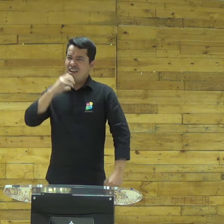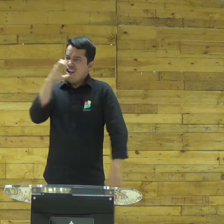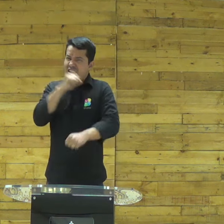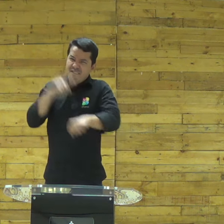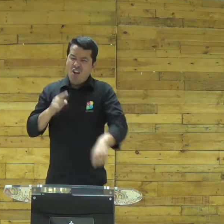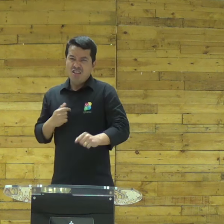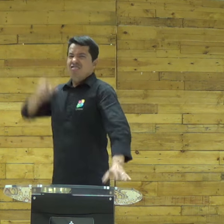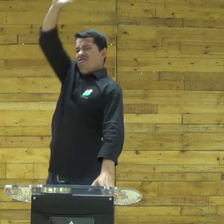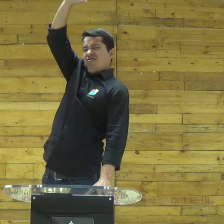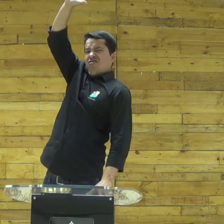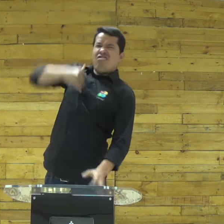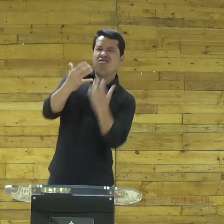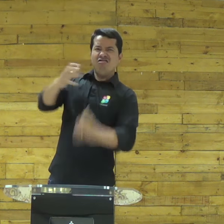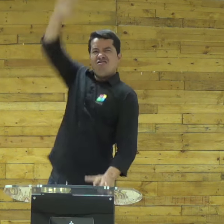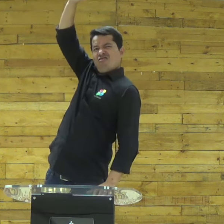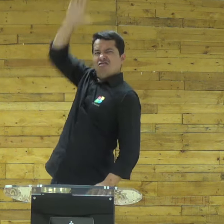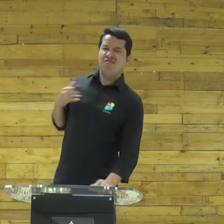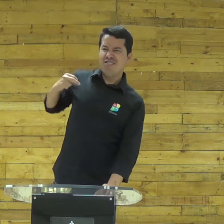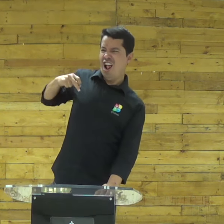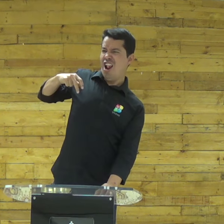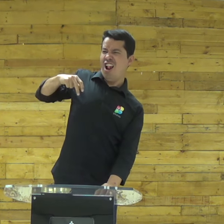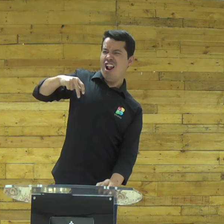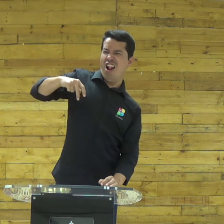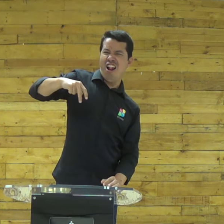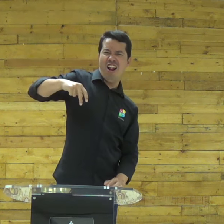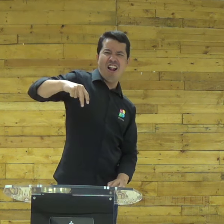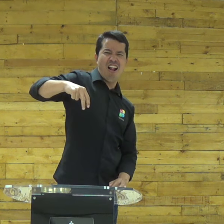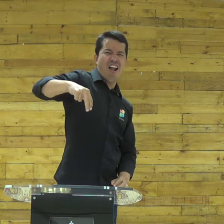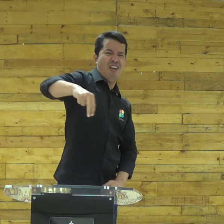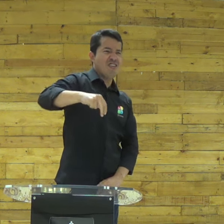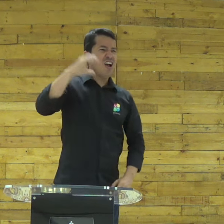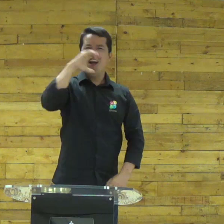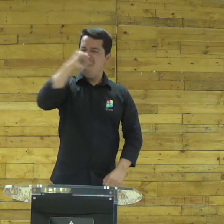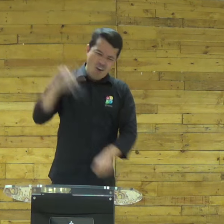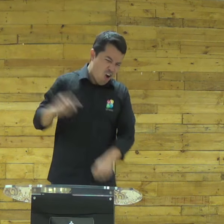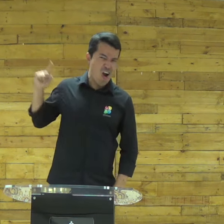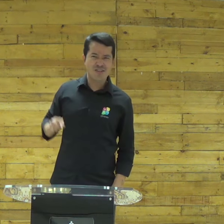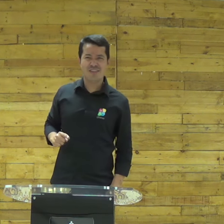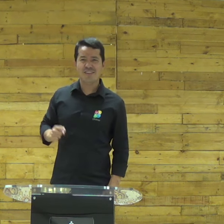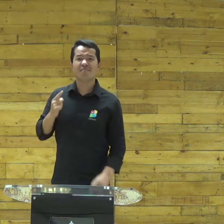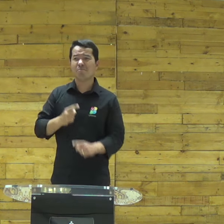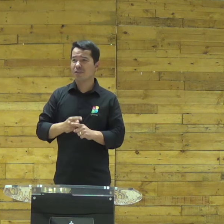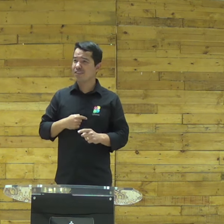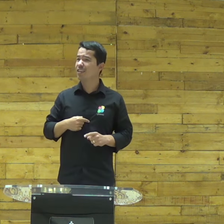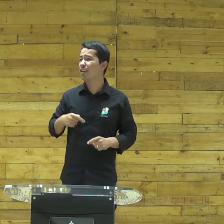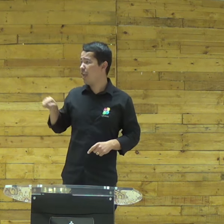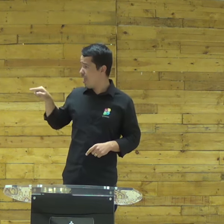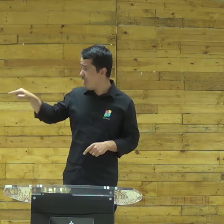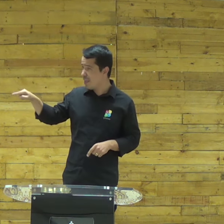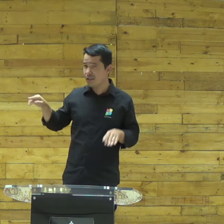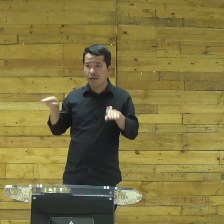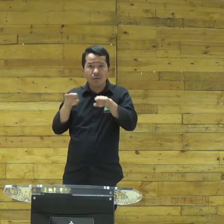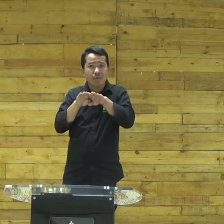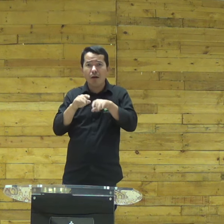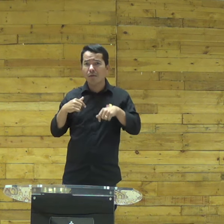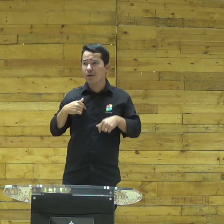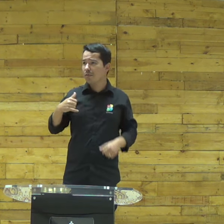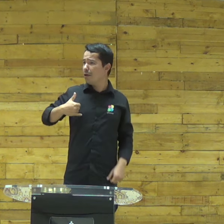de aceitar Jesus e eu precisei aceitar aquele apelo rapidamente e vim naquele momento e eu aceitei